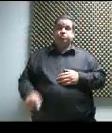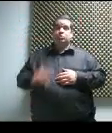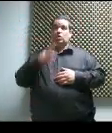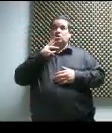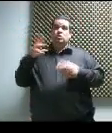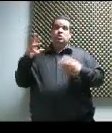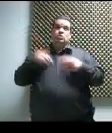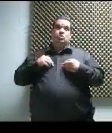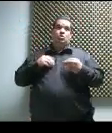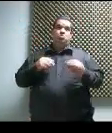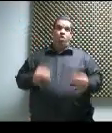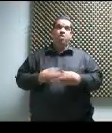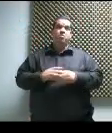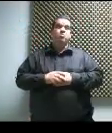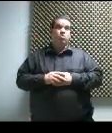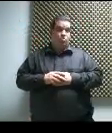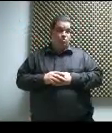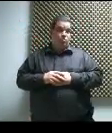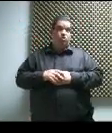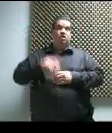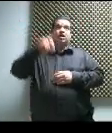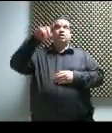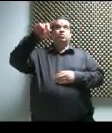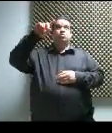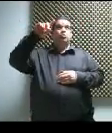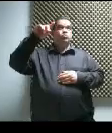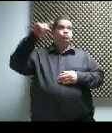Eso era el trueno, ¿verdad? ¿Cómo se traduce un trueno?